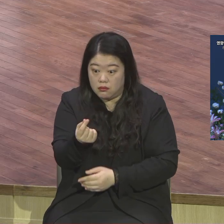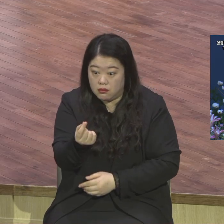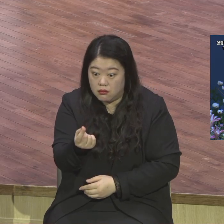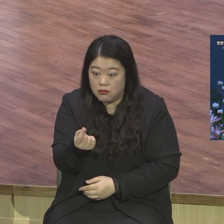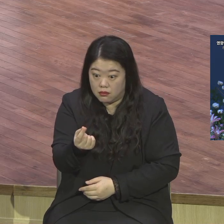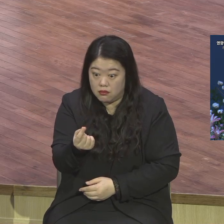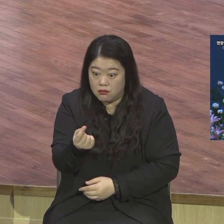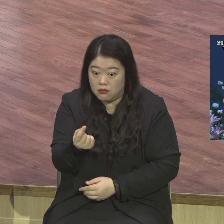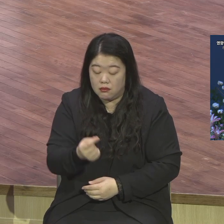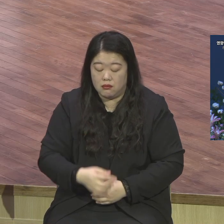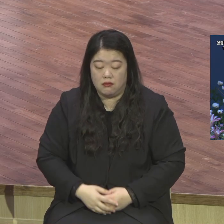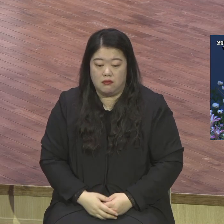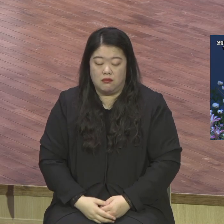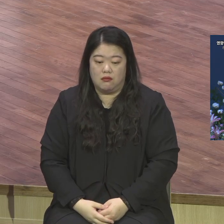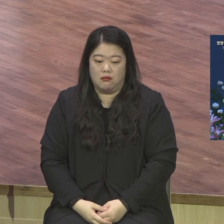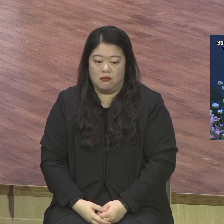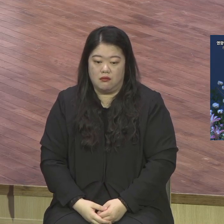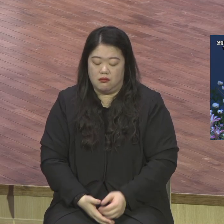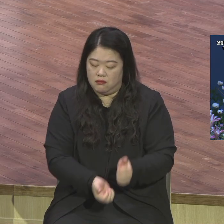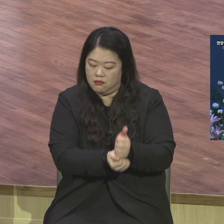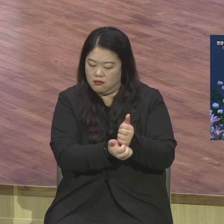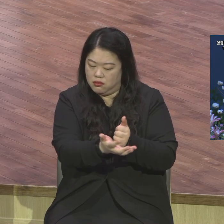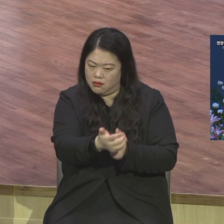입혔다는 것입니다.